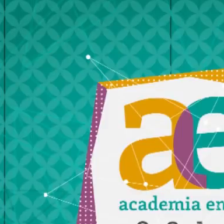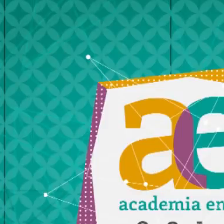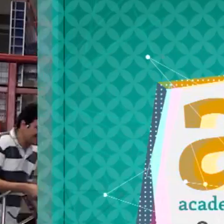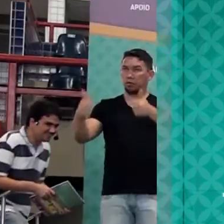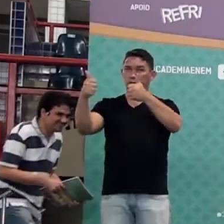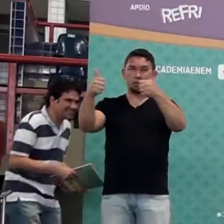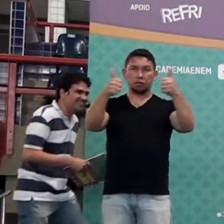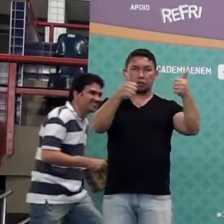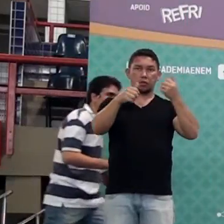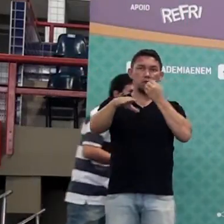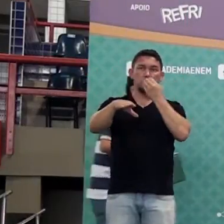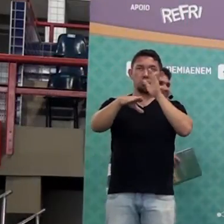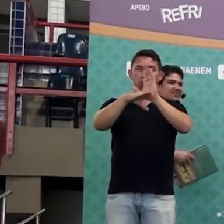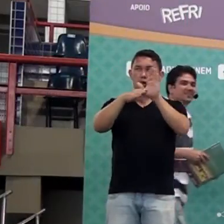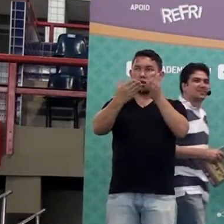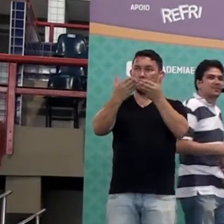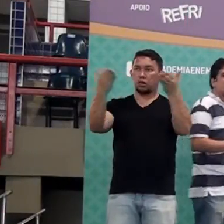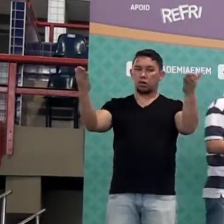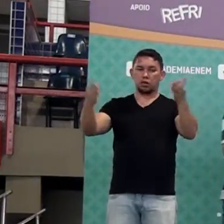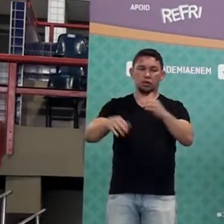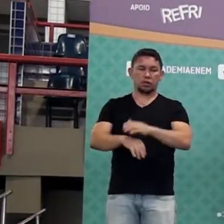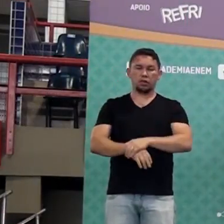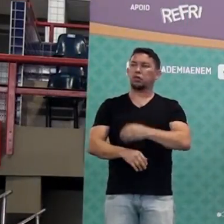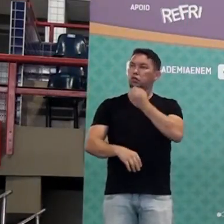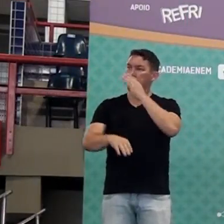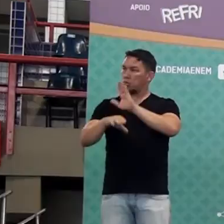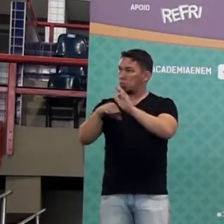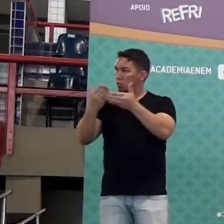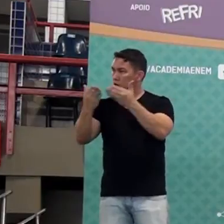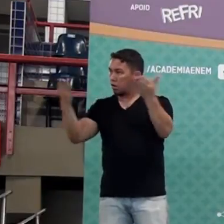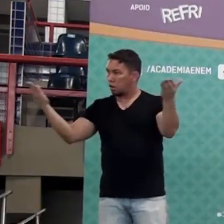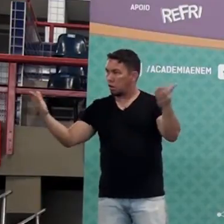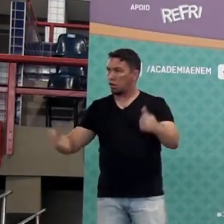Aí, galera, boa tarde. Boa tarde, gente.